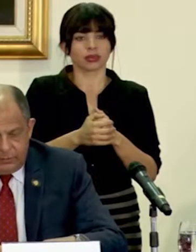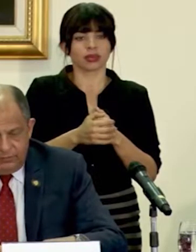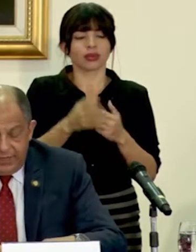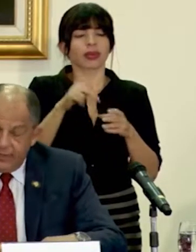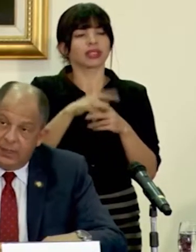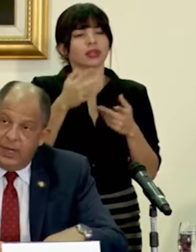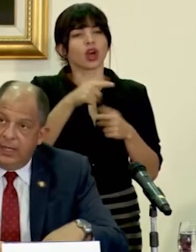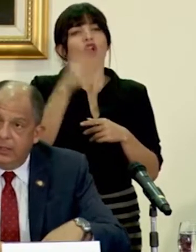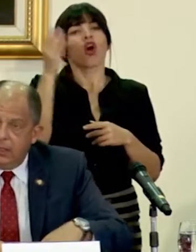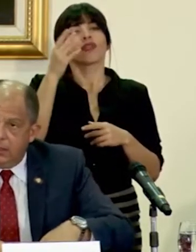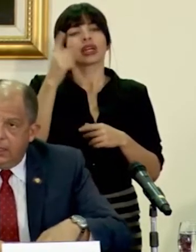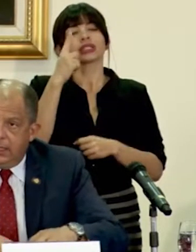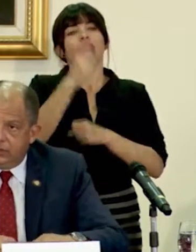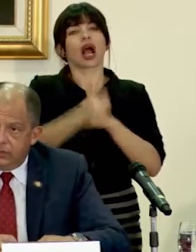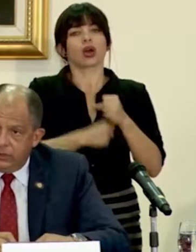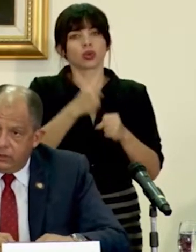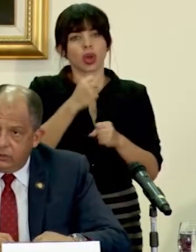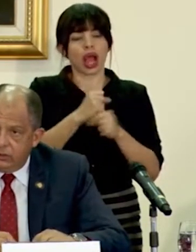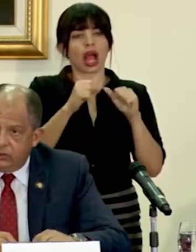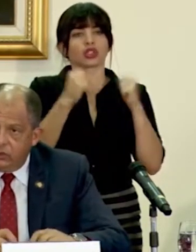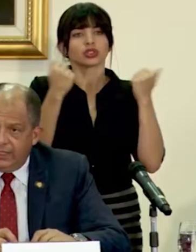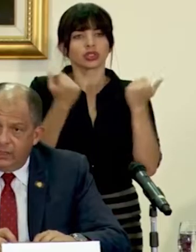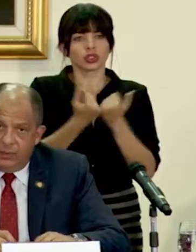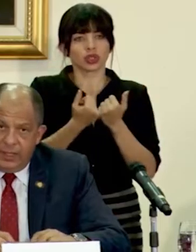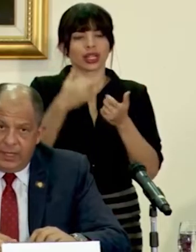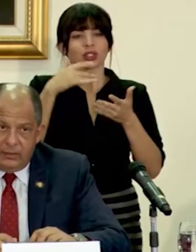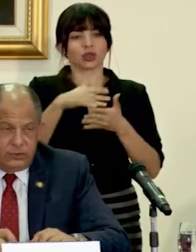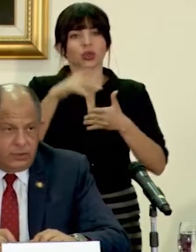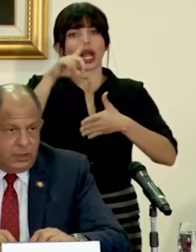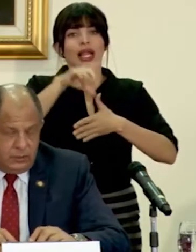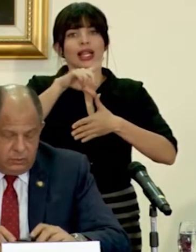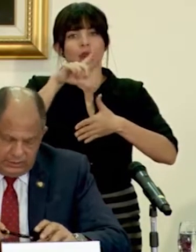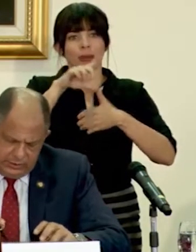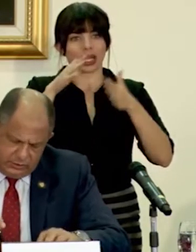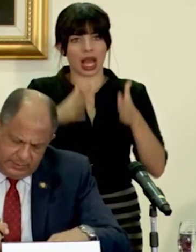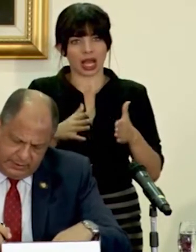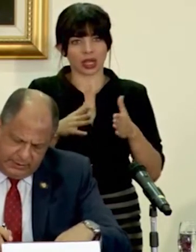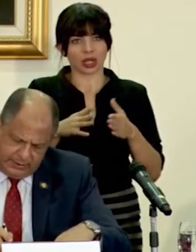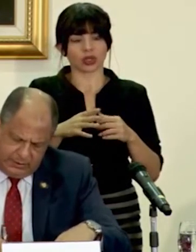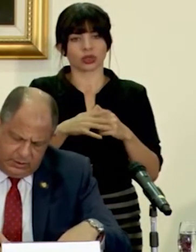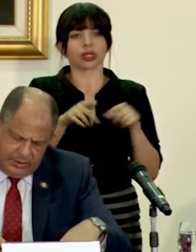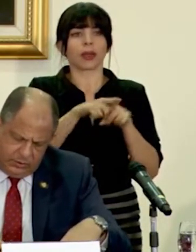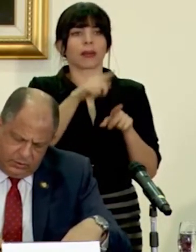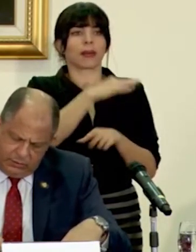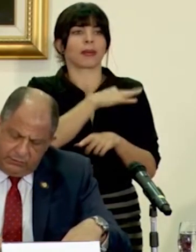la conferencia anual de la Asociación de Estudios Latinoamericanos, donde he sido también